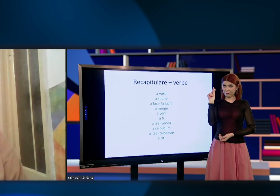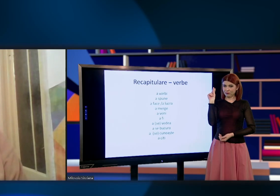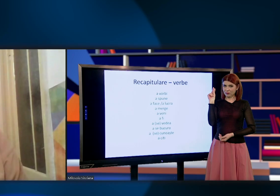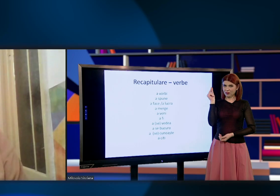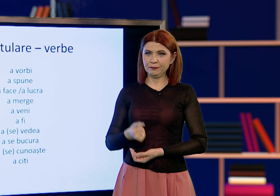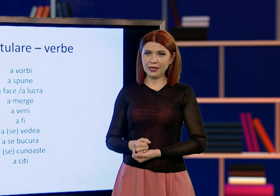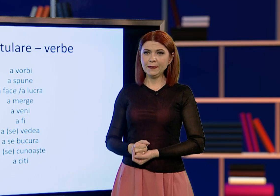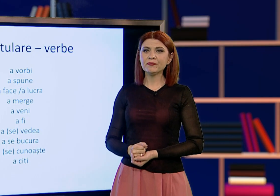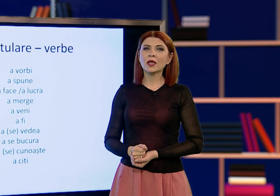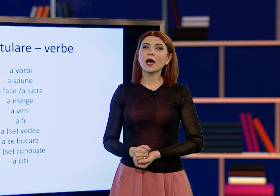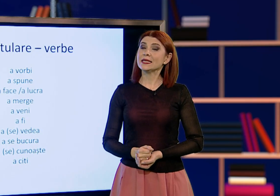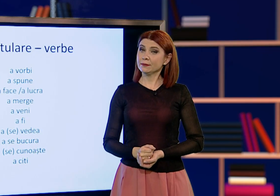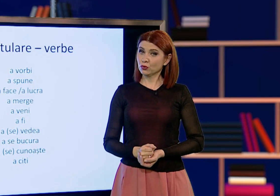Eu bine